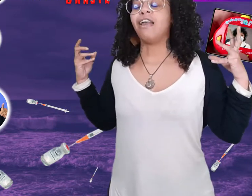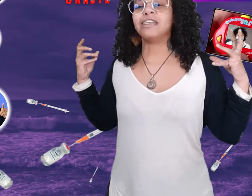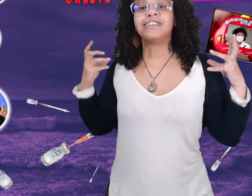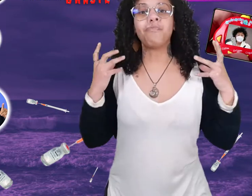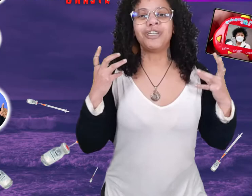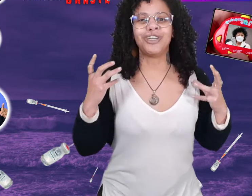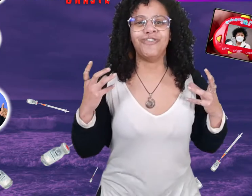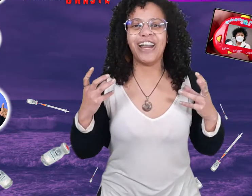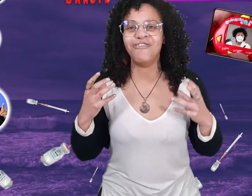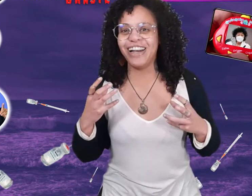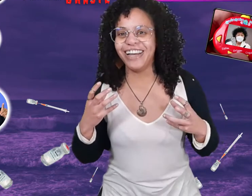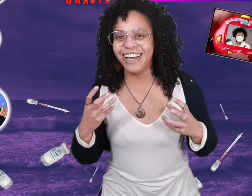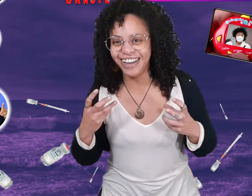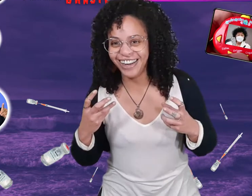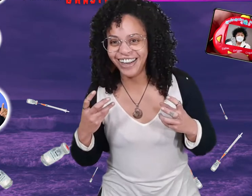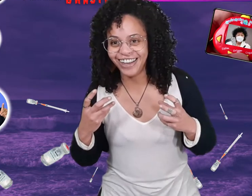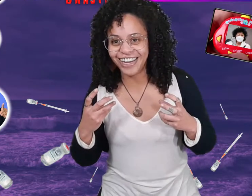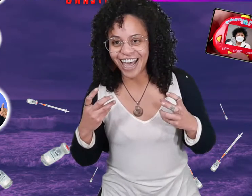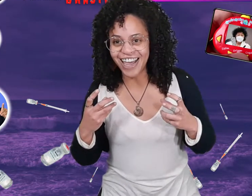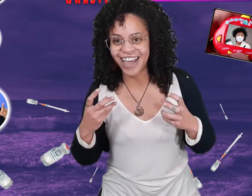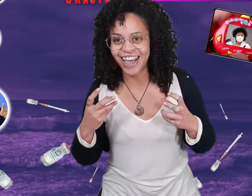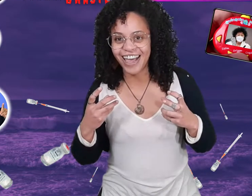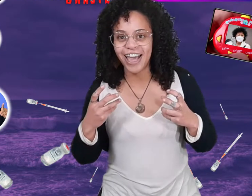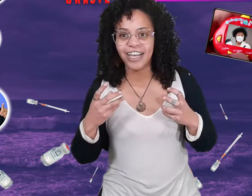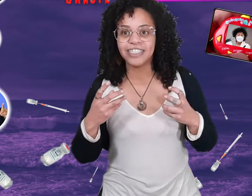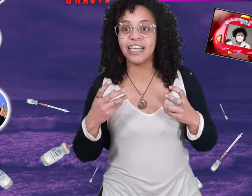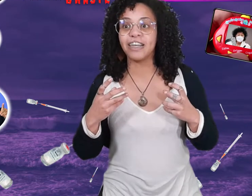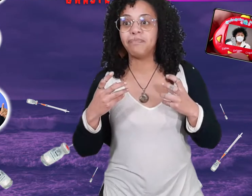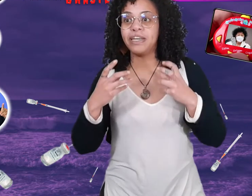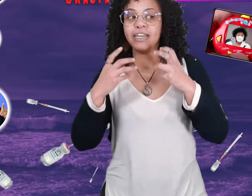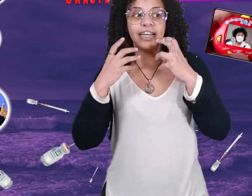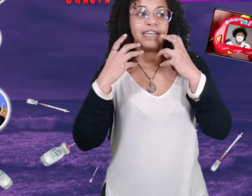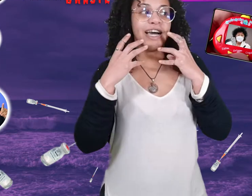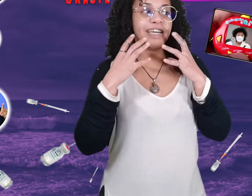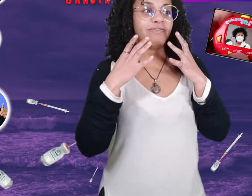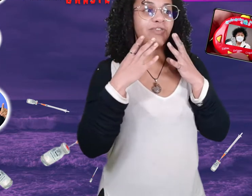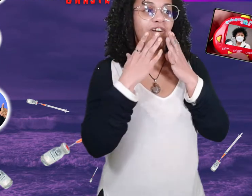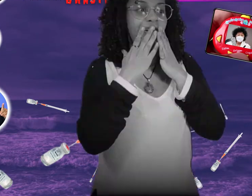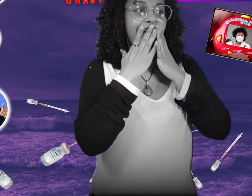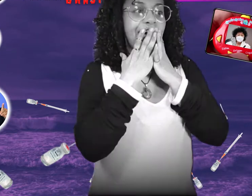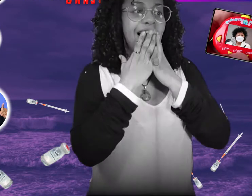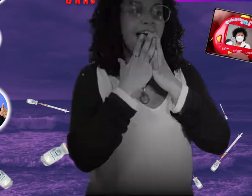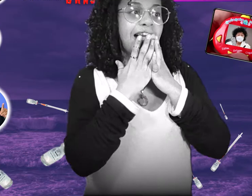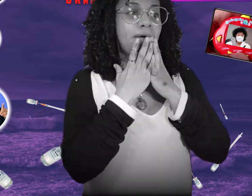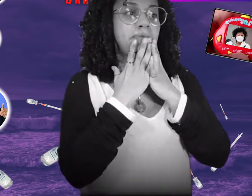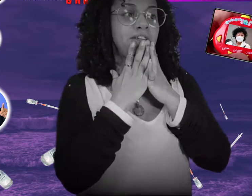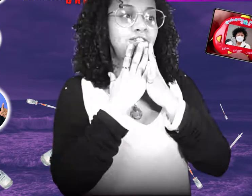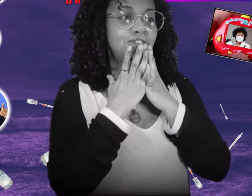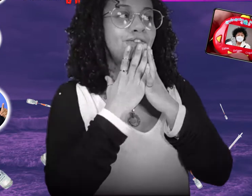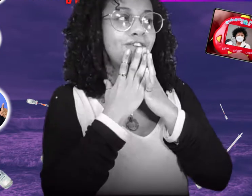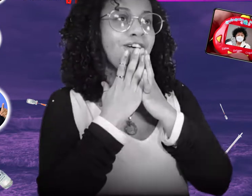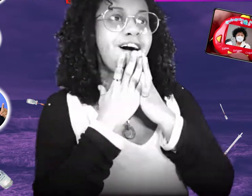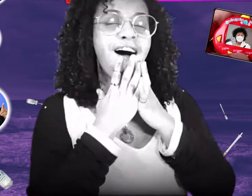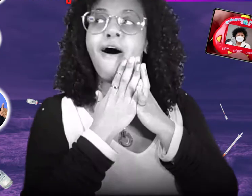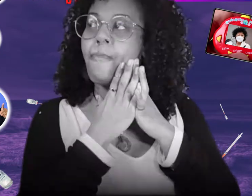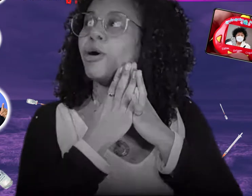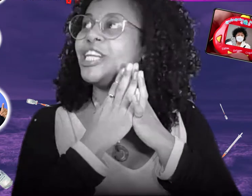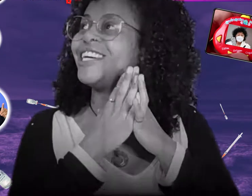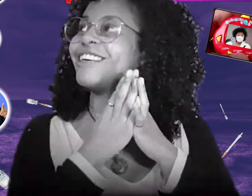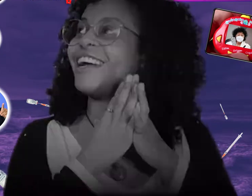elas sempre estiveram ali, né? Cê é? Sempre. E aí você fala, caraca, bicho! Pode